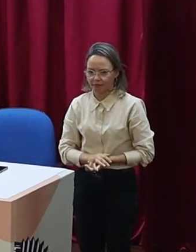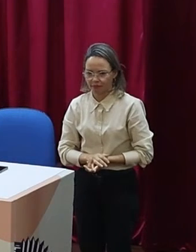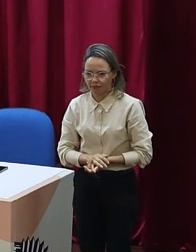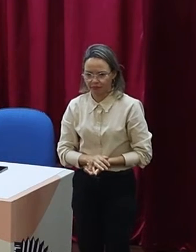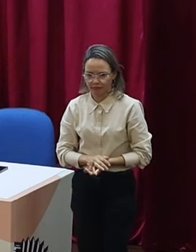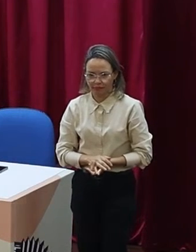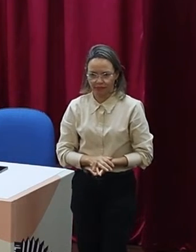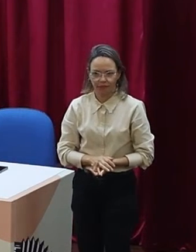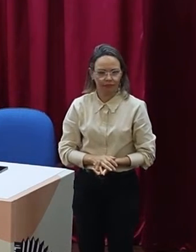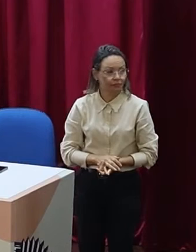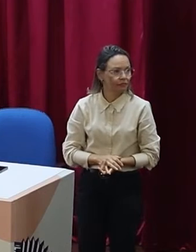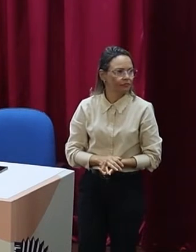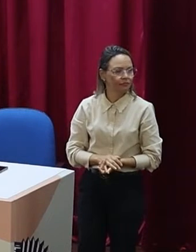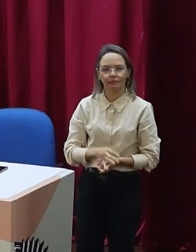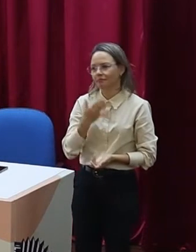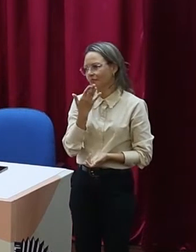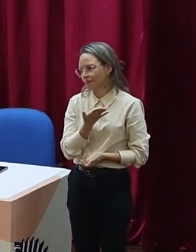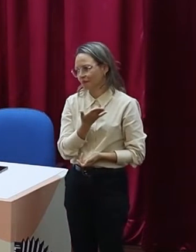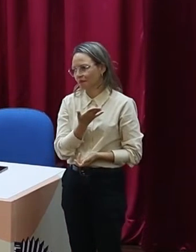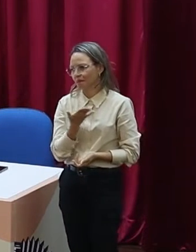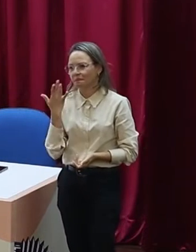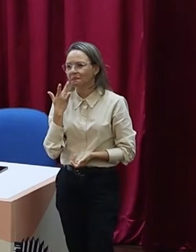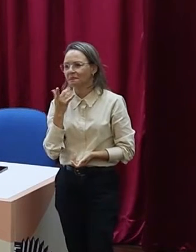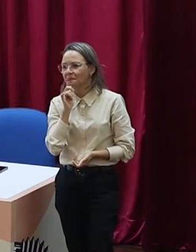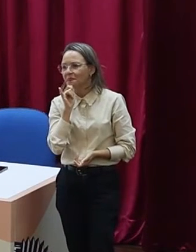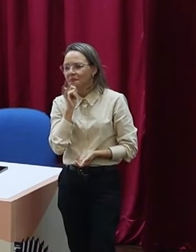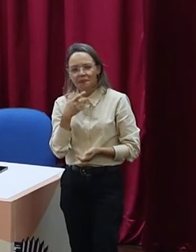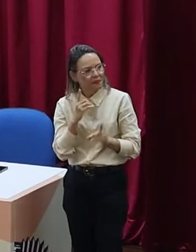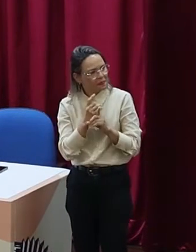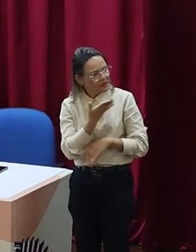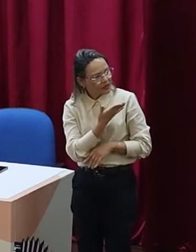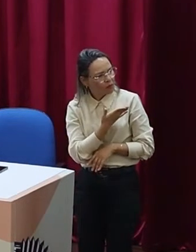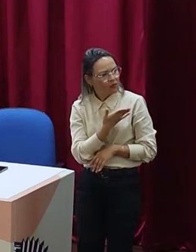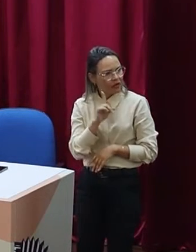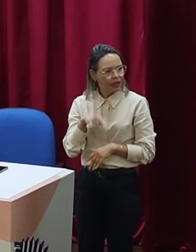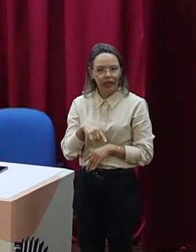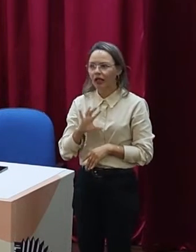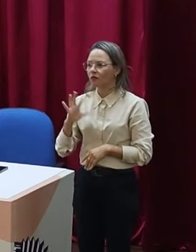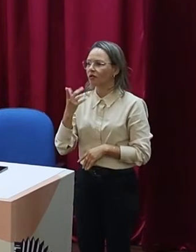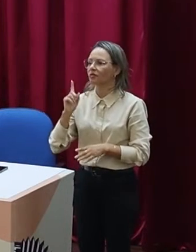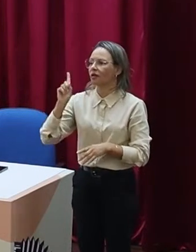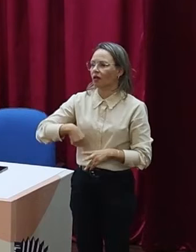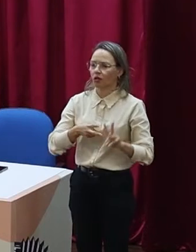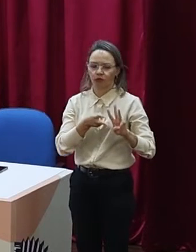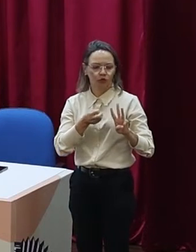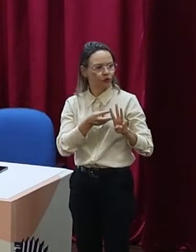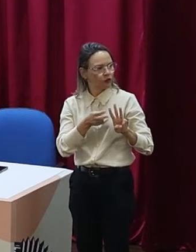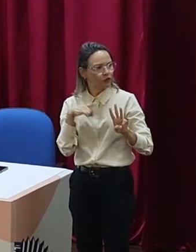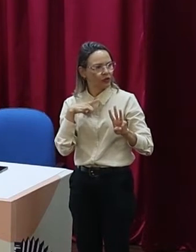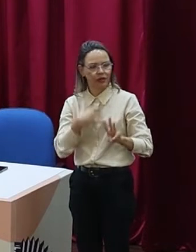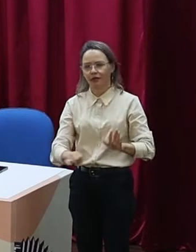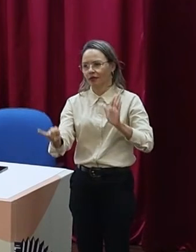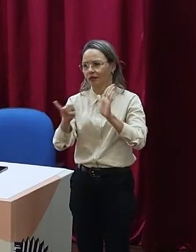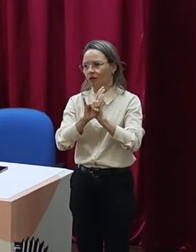dissertação. Caroline achou um exemplo de conflito linguístico incidental, que é exatamente os indígenas têm suas